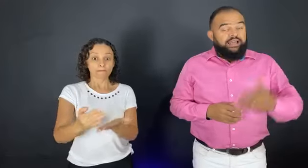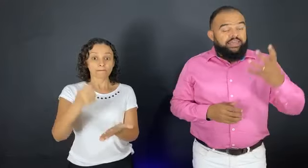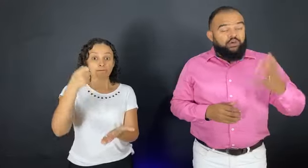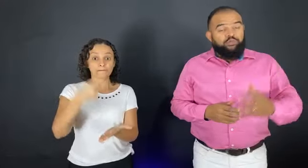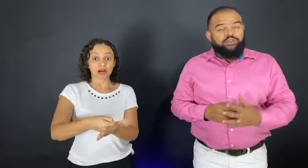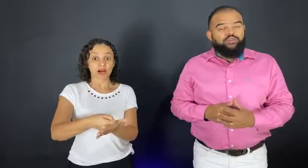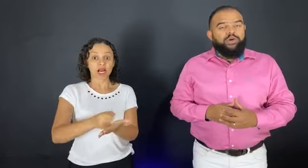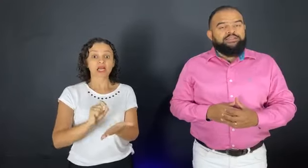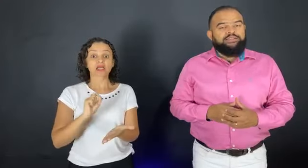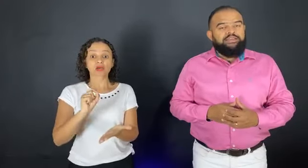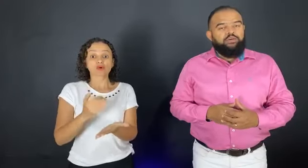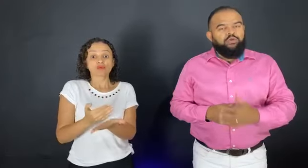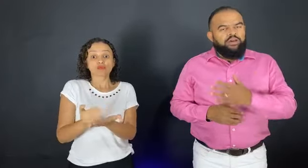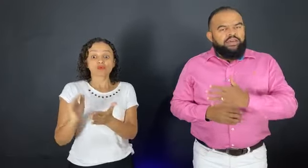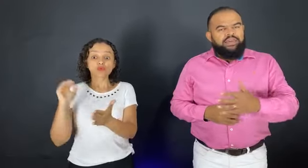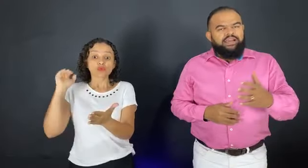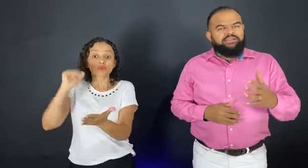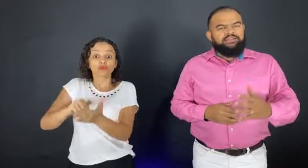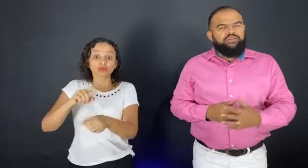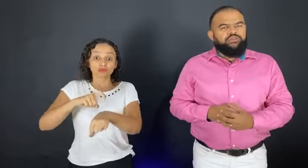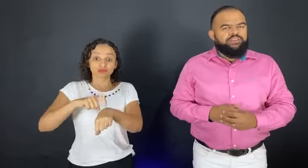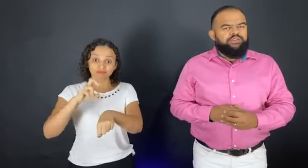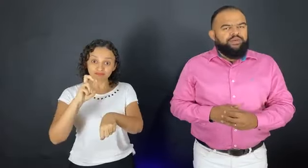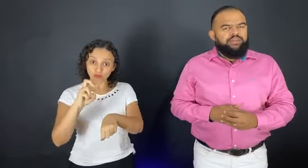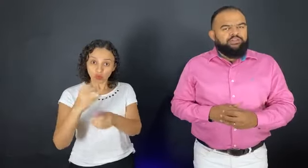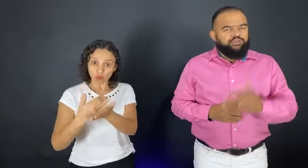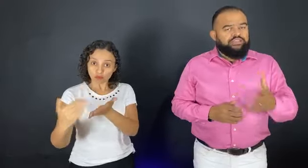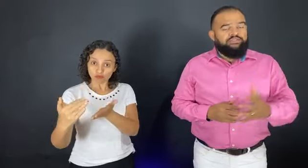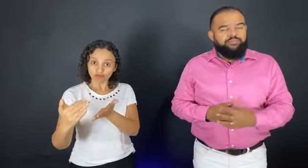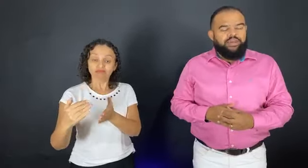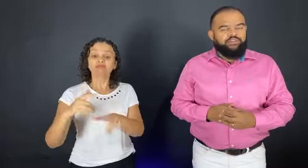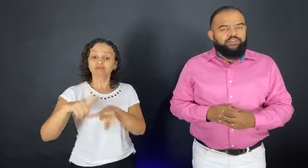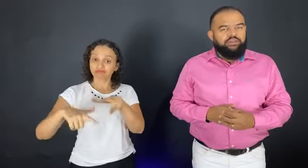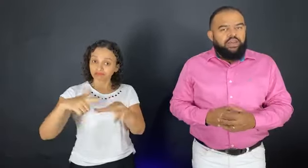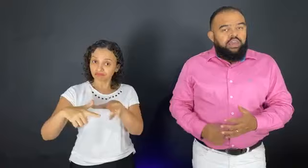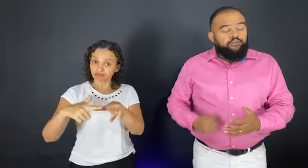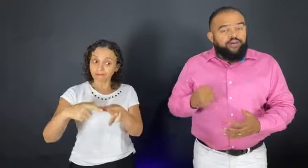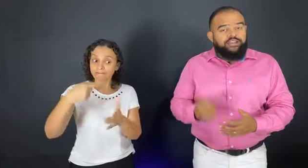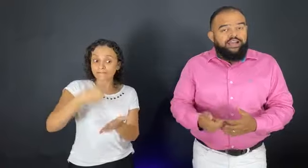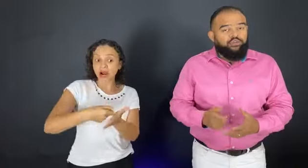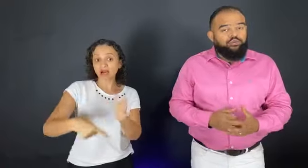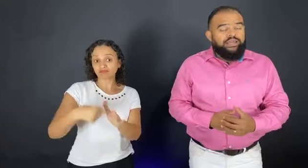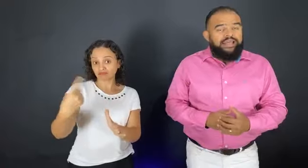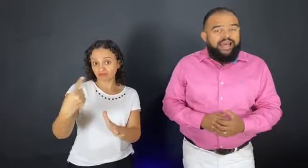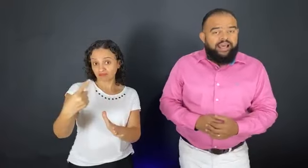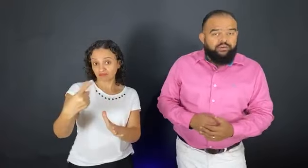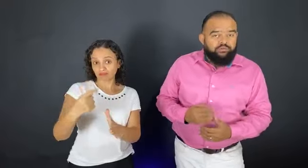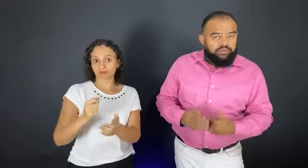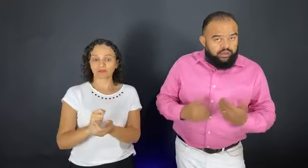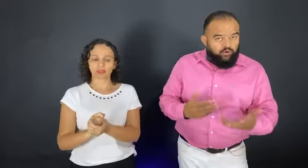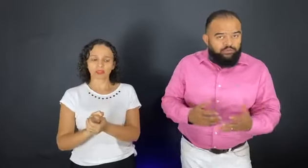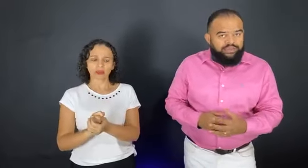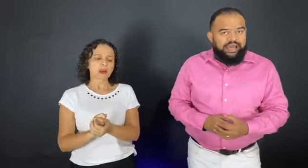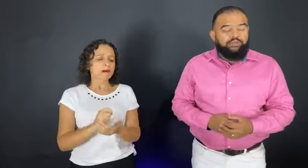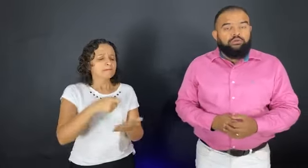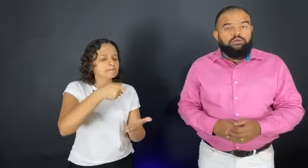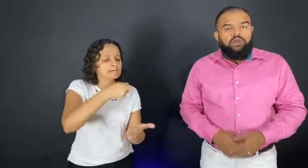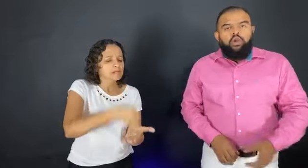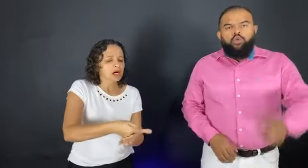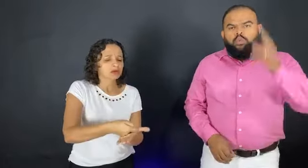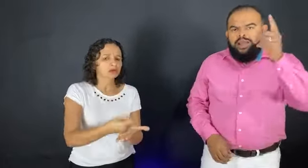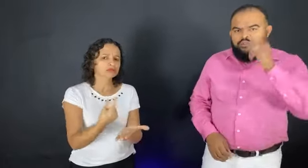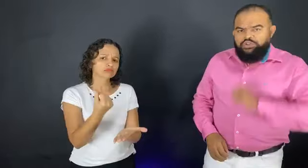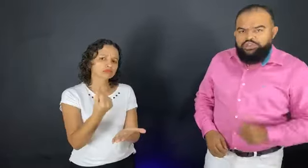seja, aquele começou às 5 e assim sucessivamente. E foi dando um denário, que era o